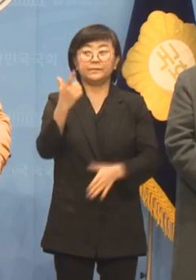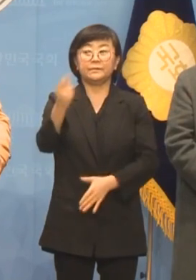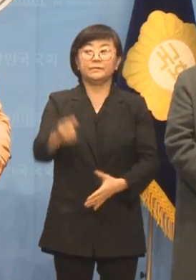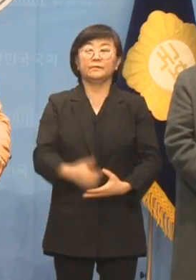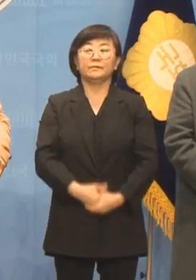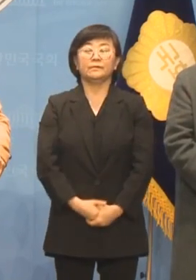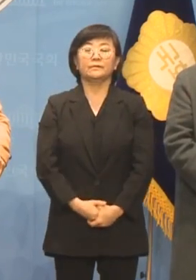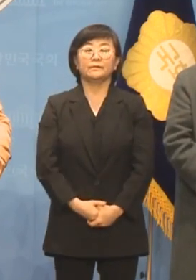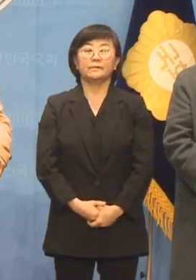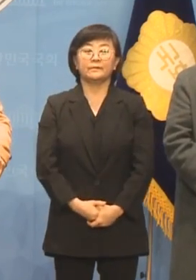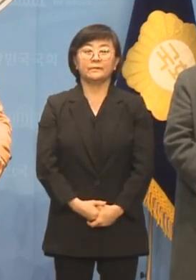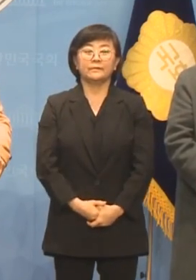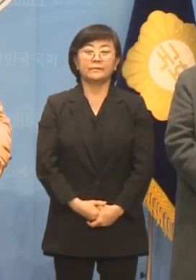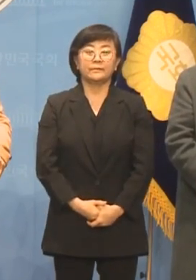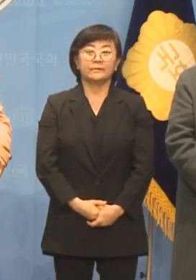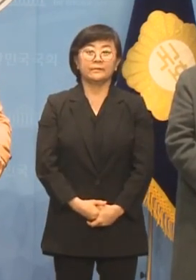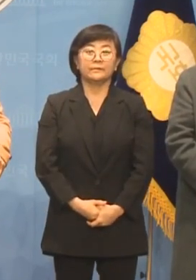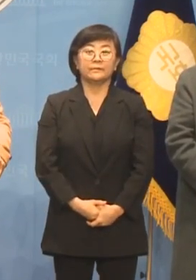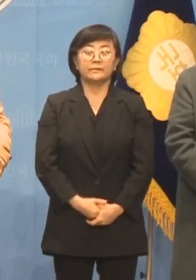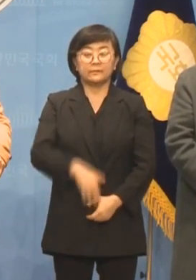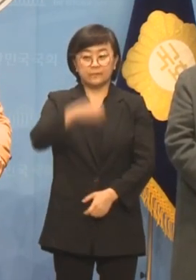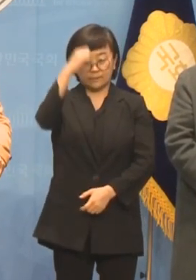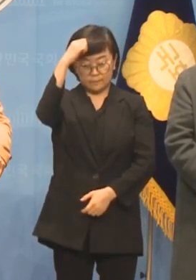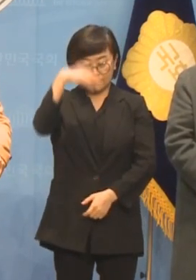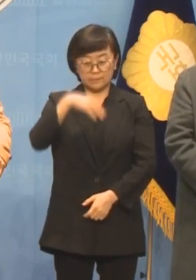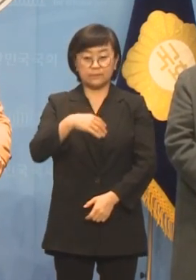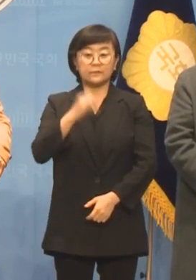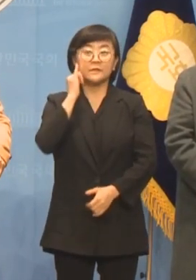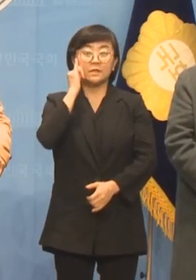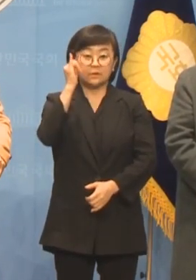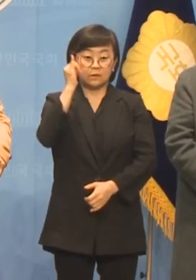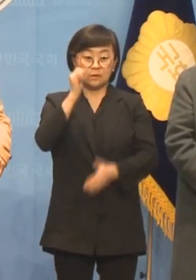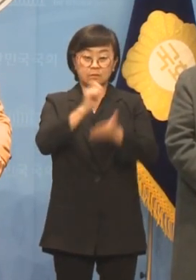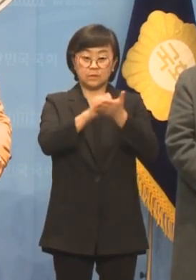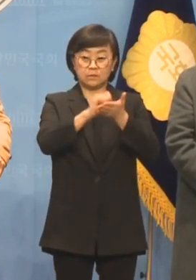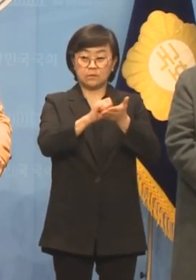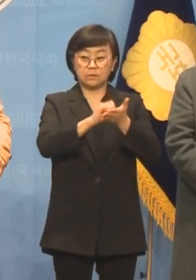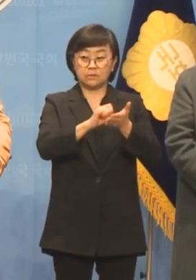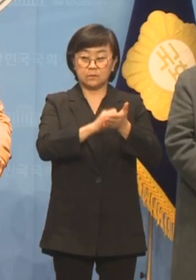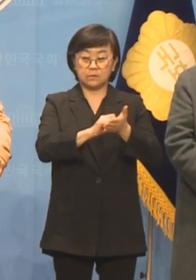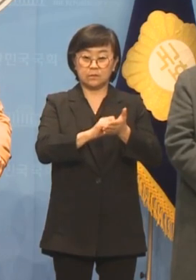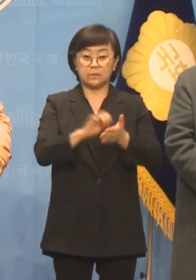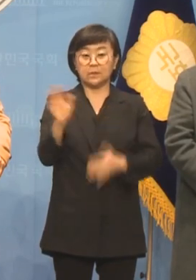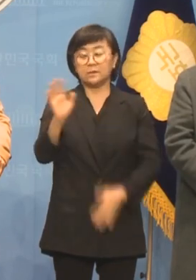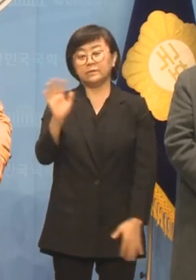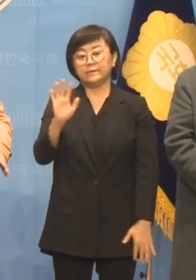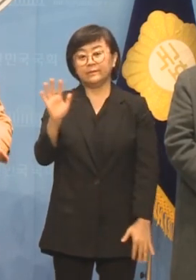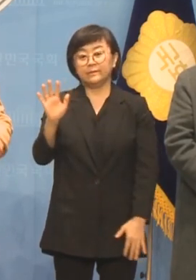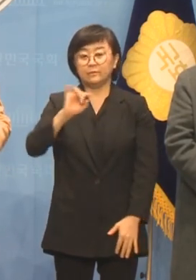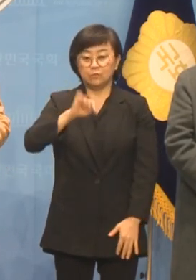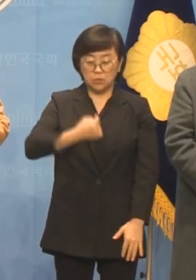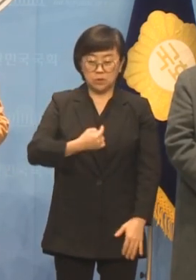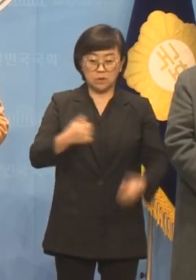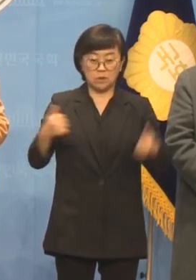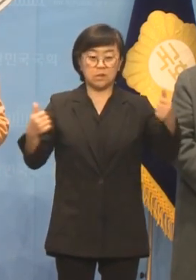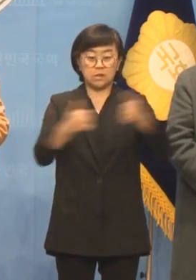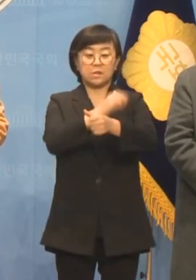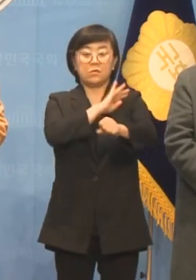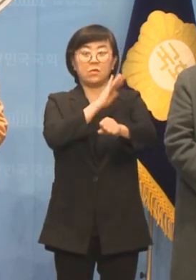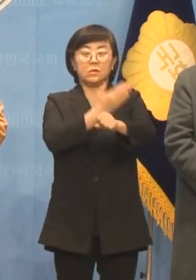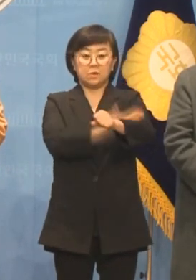그냥 전화 메모를 하는 정도가 아니라 본인이